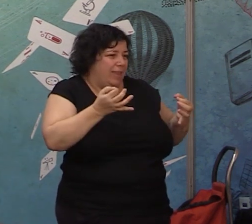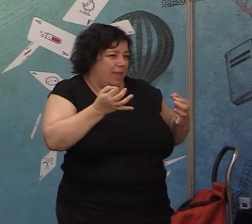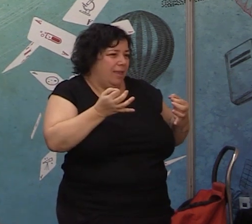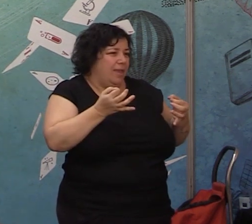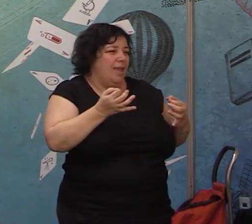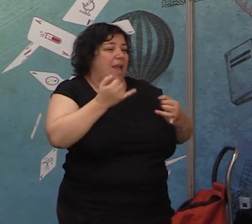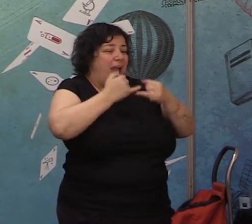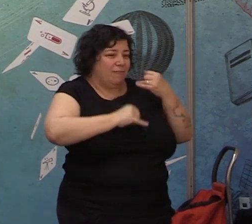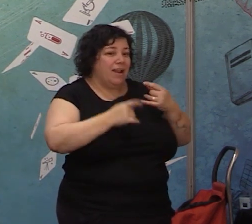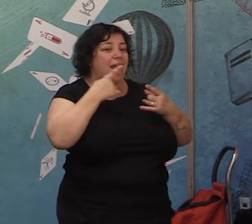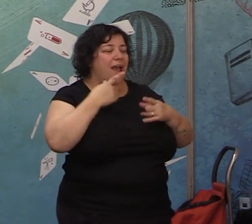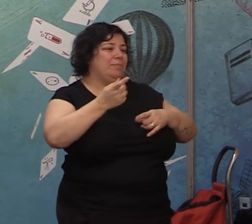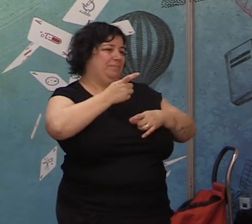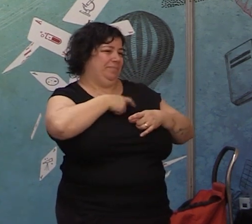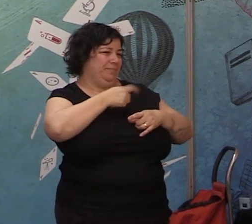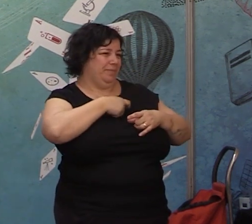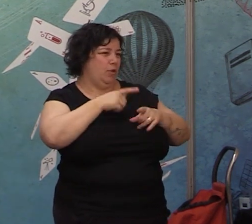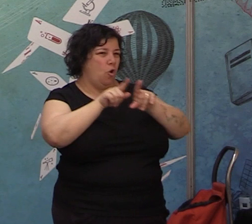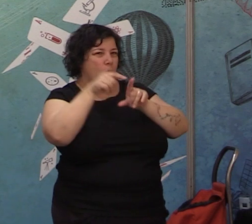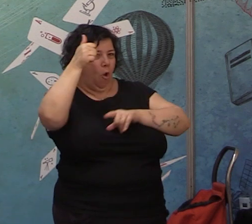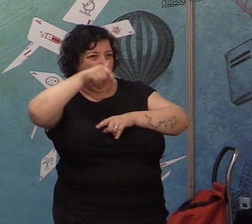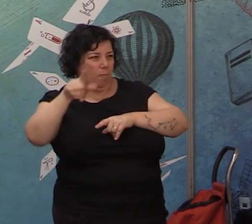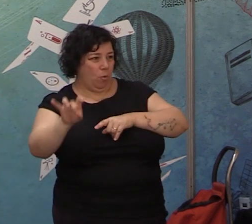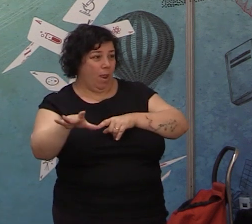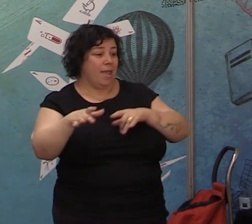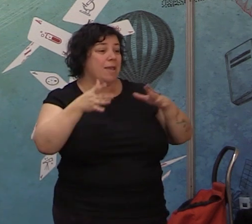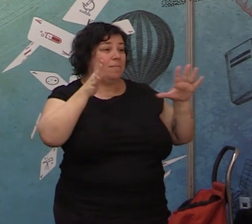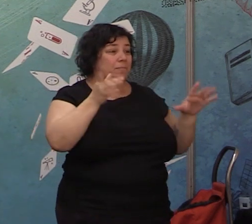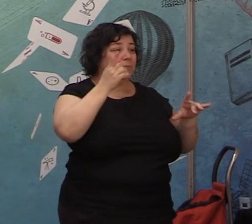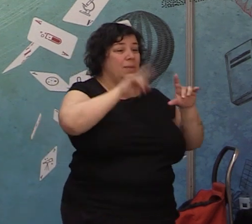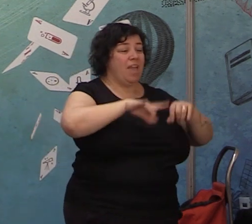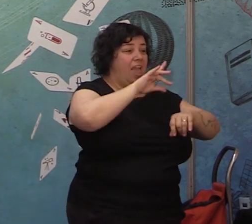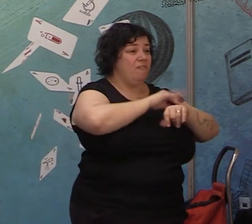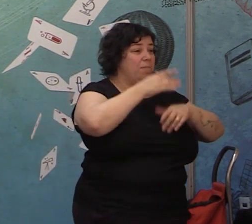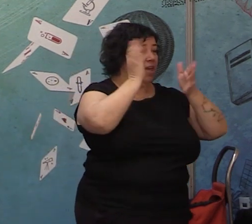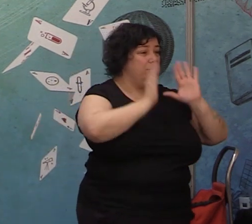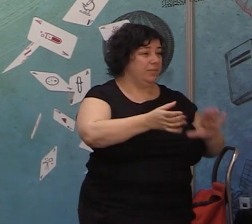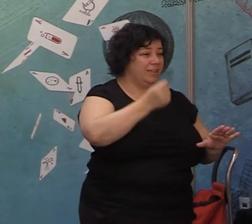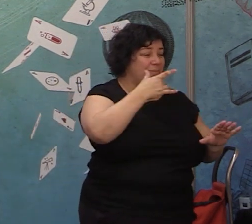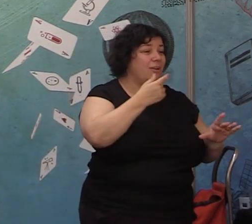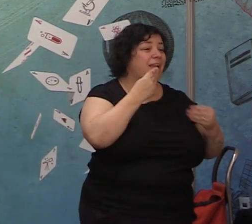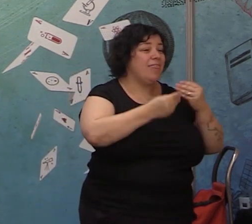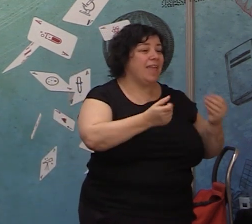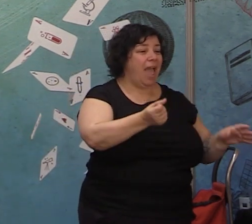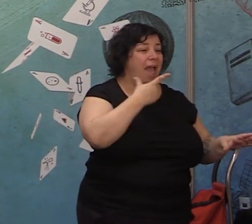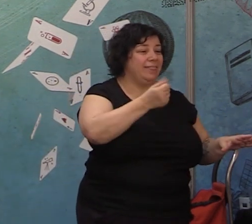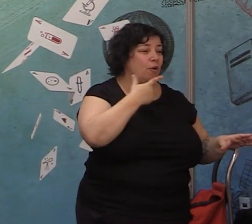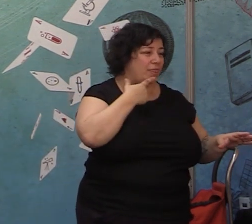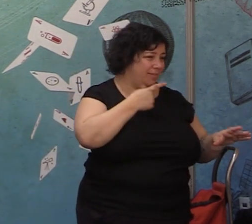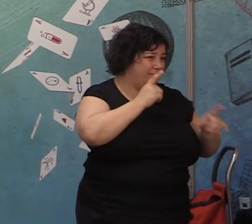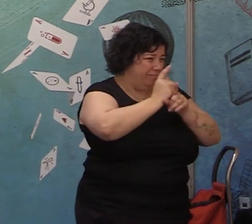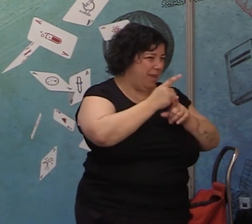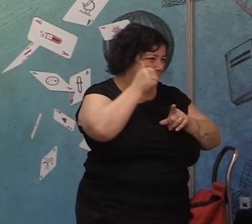enfermedad cardiovascular de los hombres. Y también porque para tratar esta enfermedad se dan los anticonceptivos orales, y los anticonceptivos